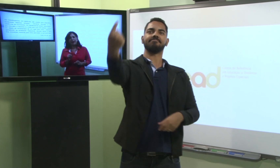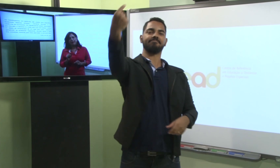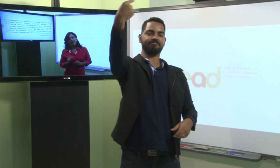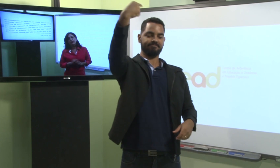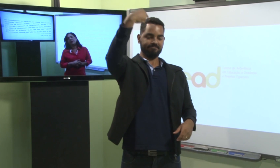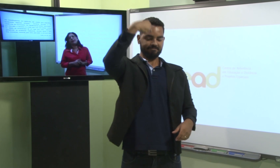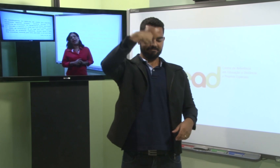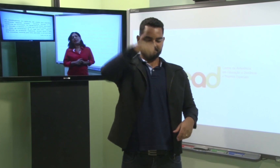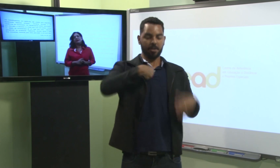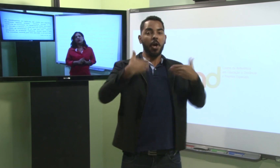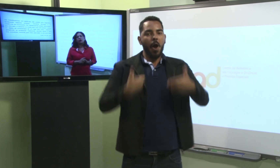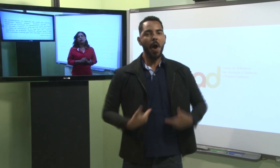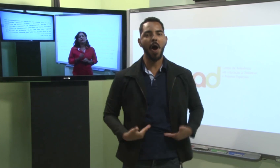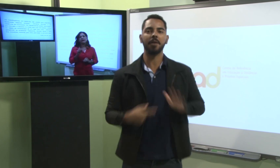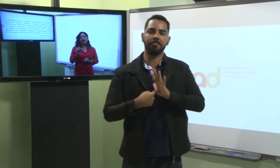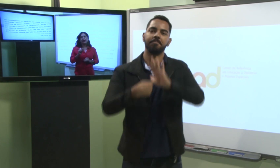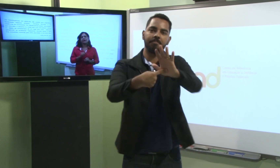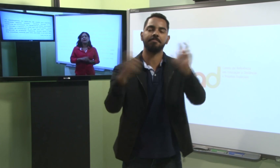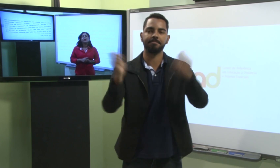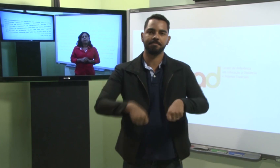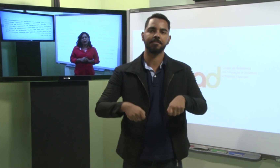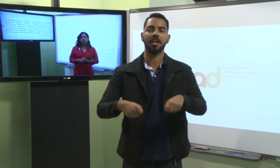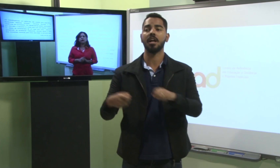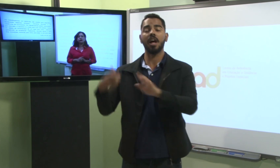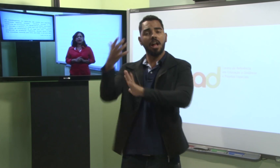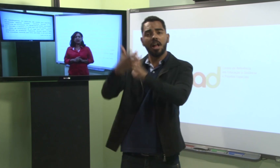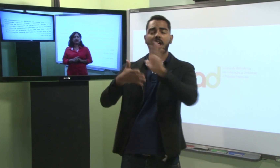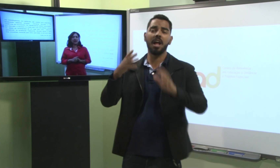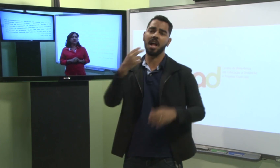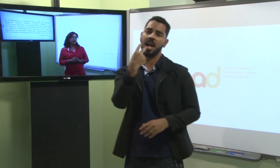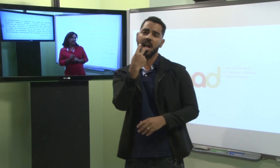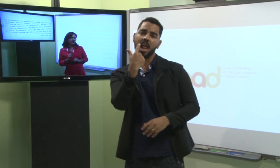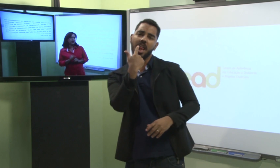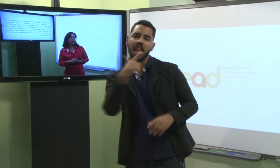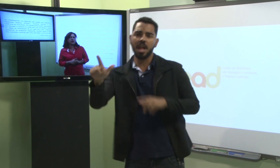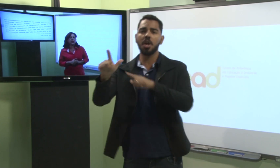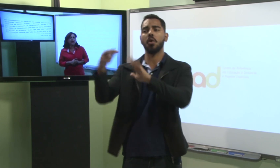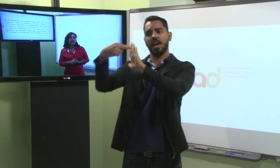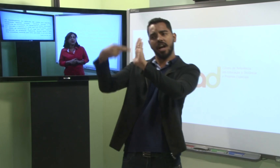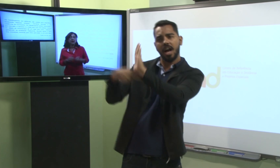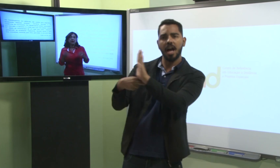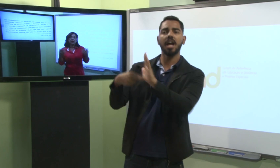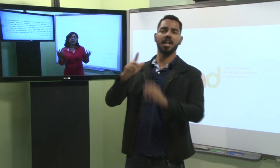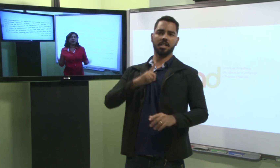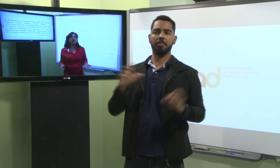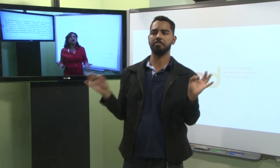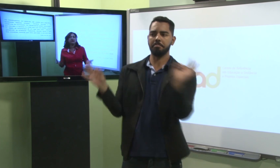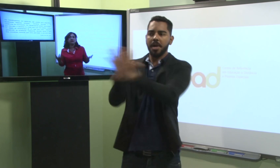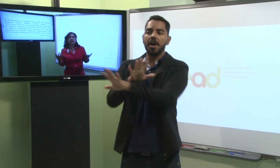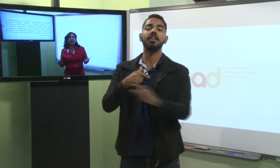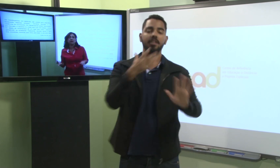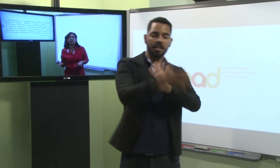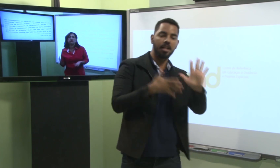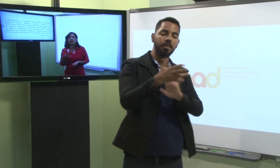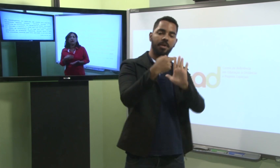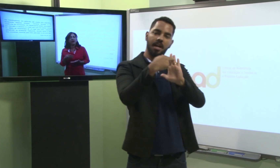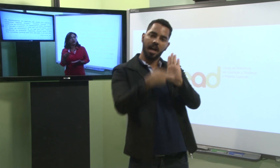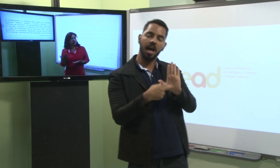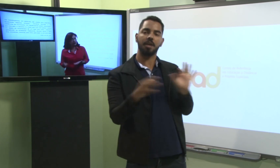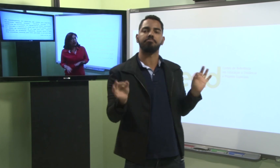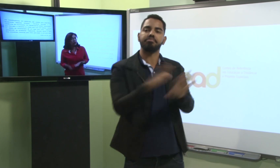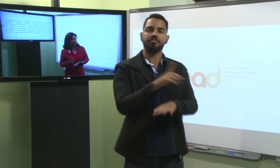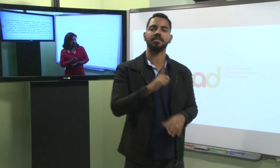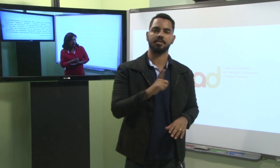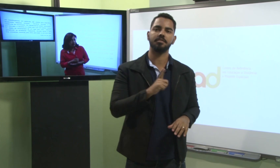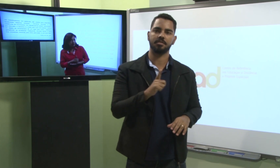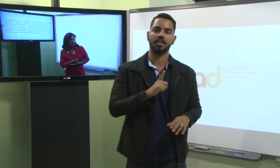regras, é válido lembrar que existem algumas regras para o uso dos classificadores nas línguas de sinais e que nós as veremos no decorrer de